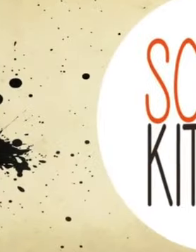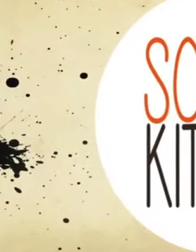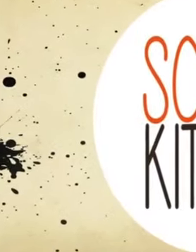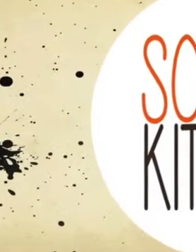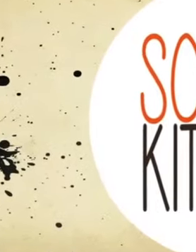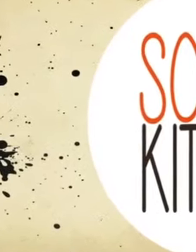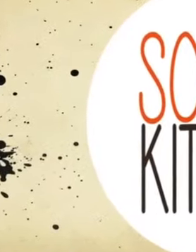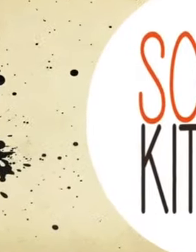n